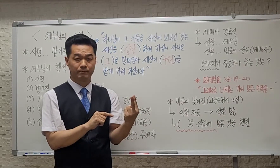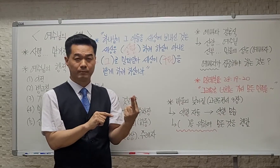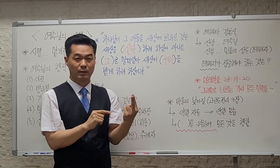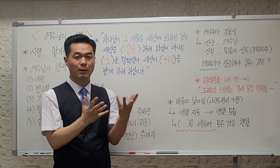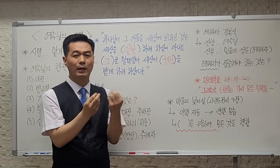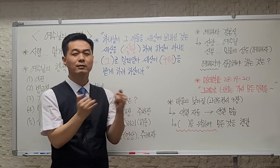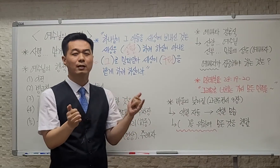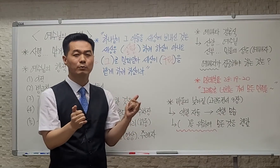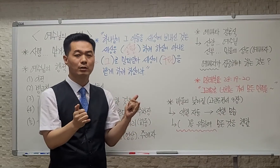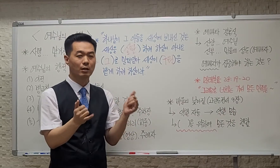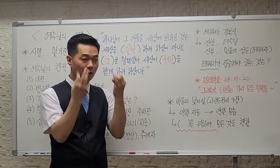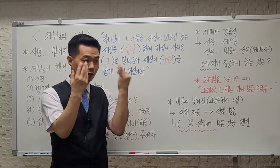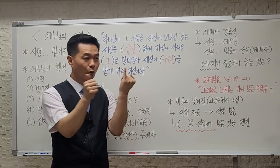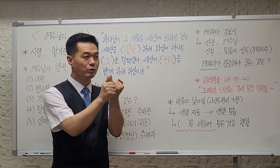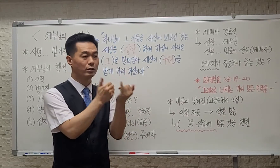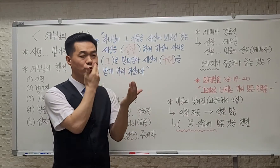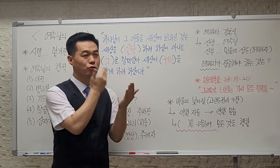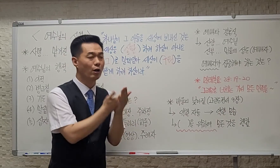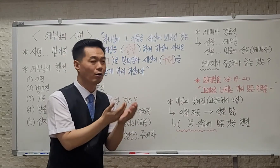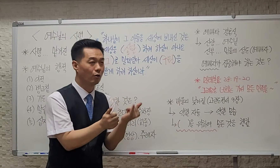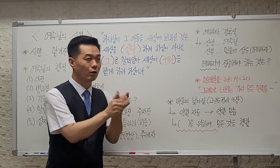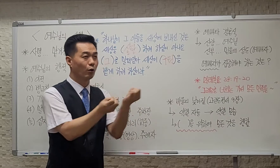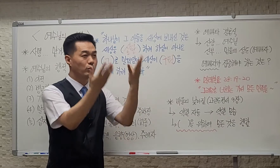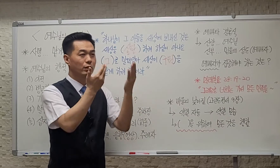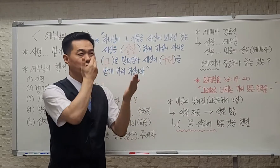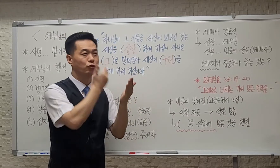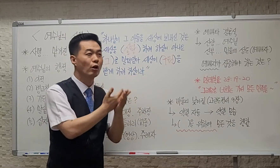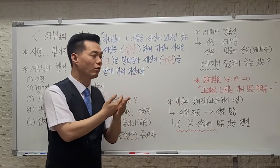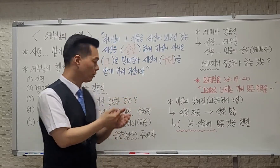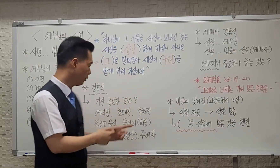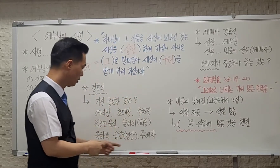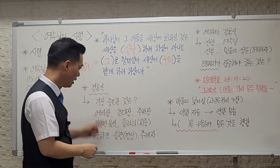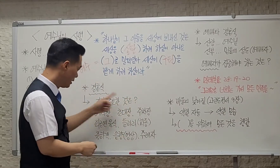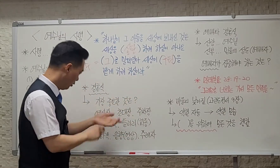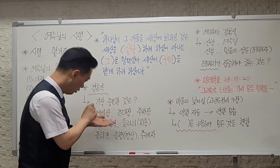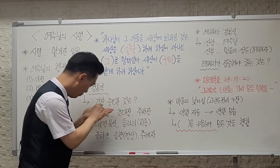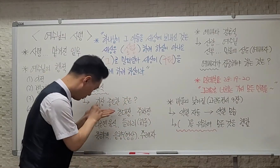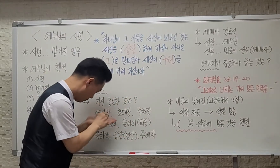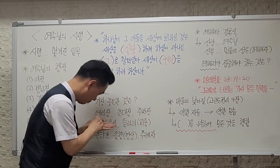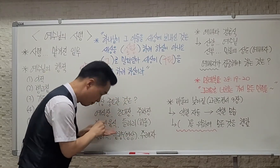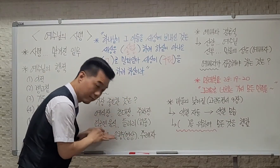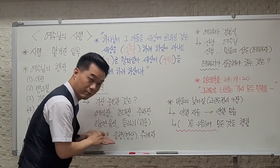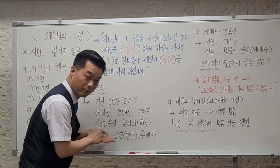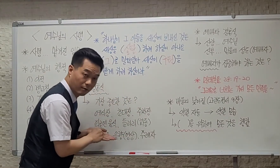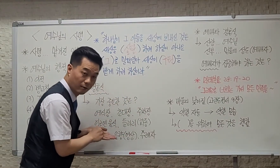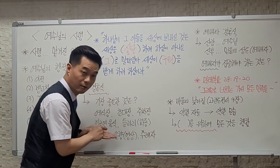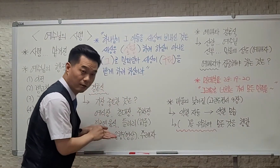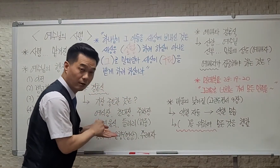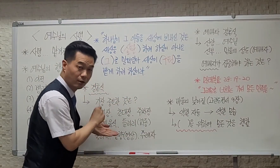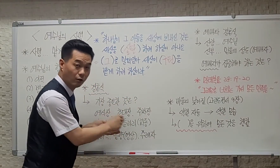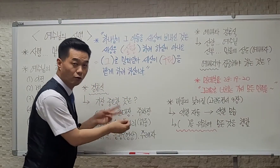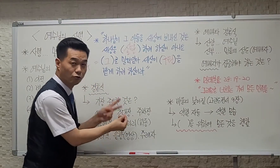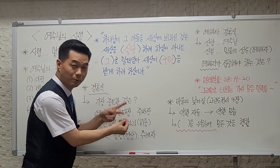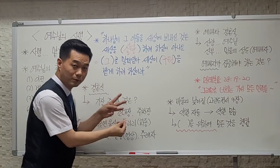근데 많은 사람들이 결혼식에서 중요한 거 그러면 이런 거를 막 이거는 두 번째, 세